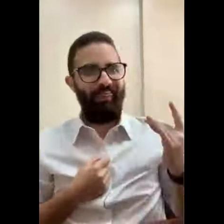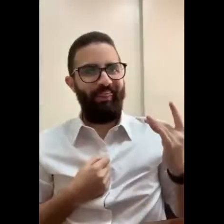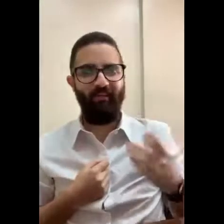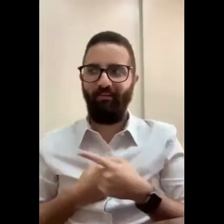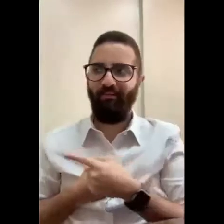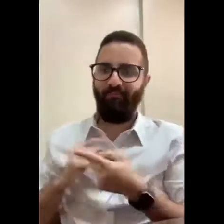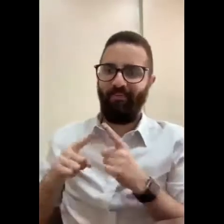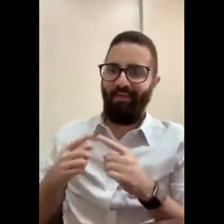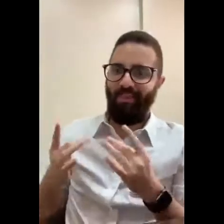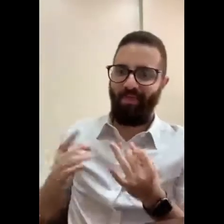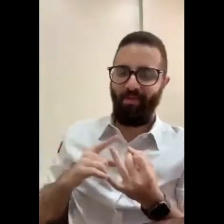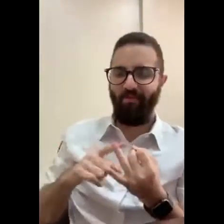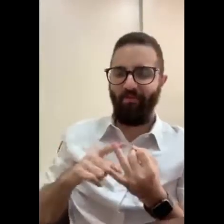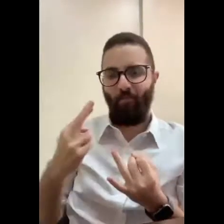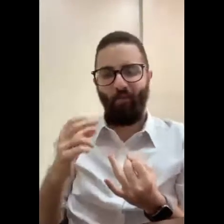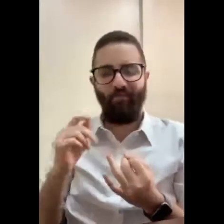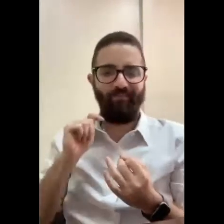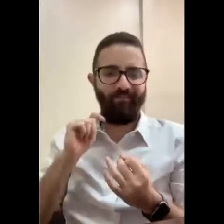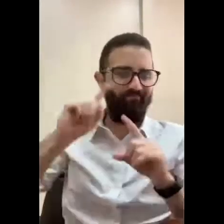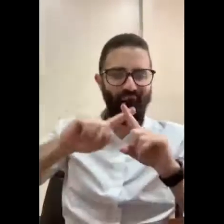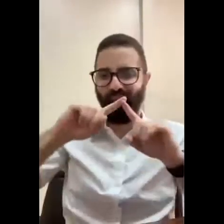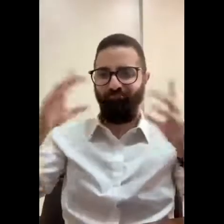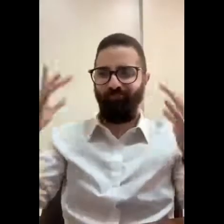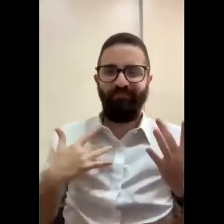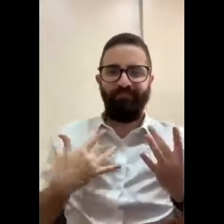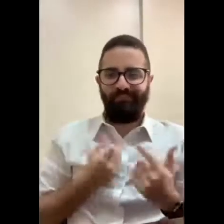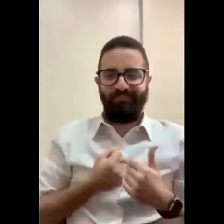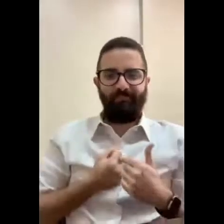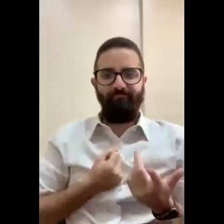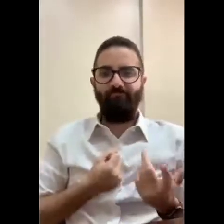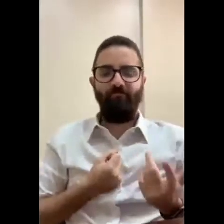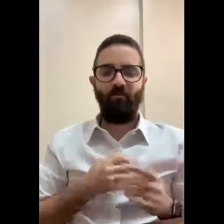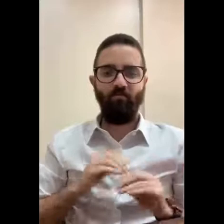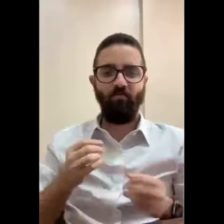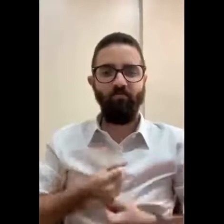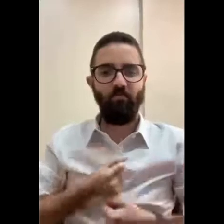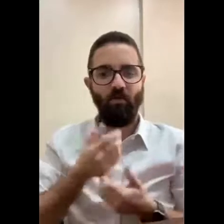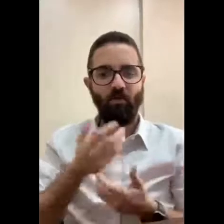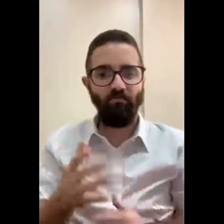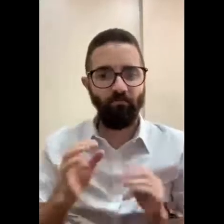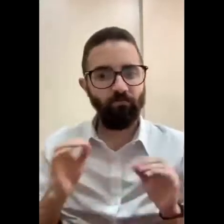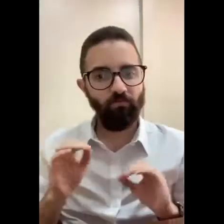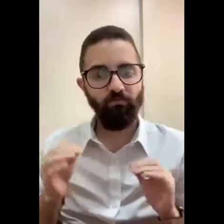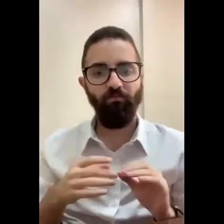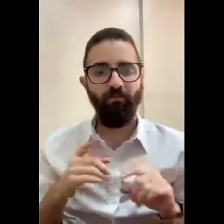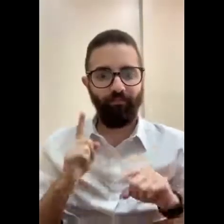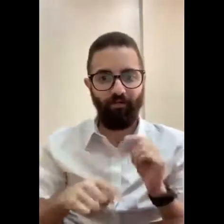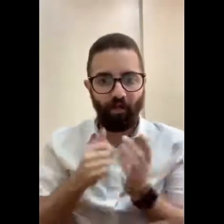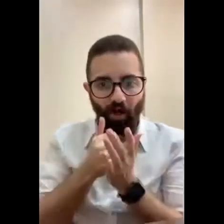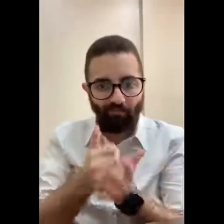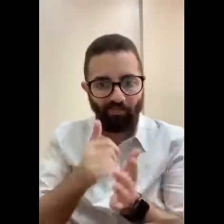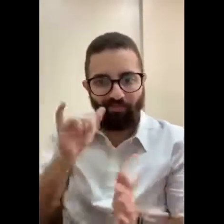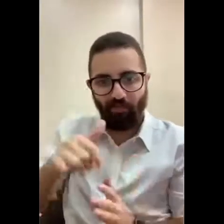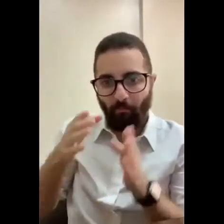son cosas privadas que quizás mis amigos, mi familia no quiero contar porque van a reírse de mí o qué sé yo, pero